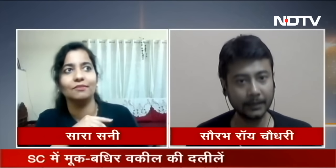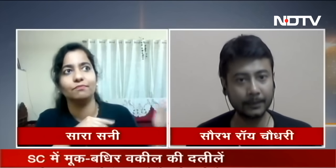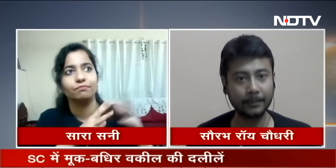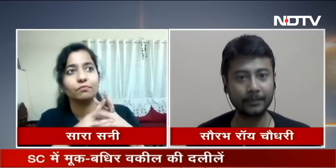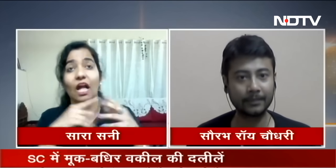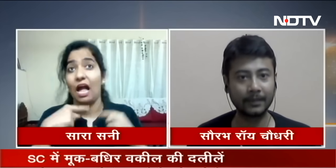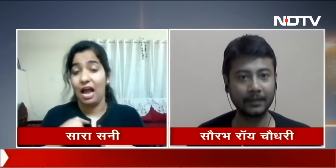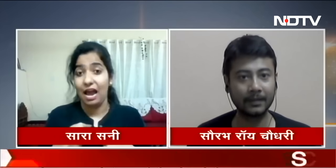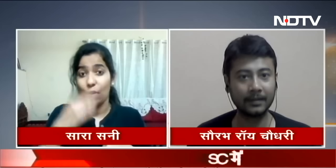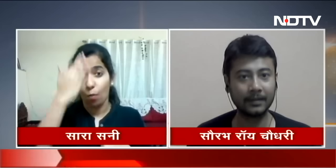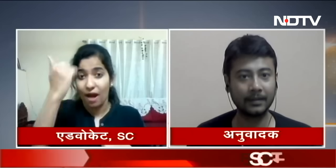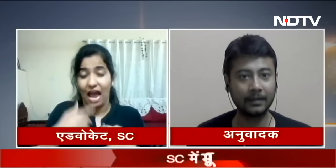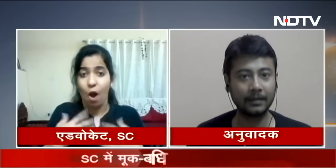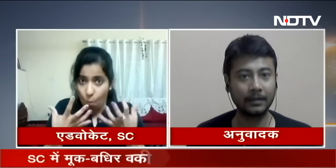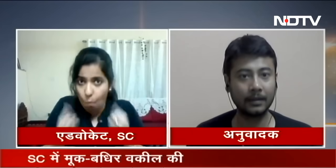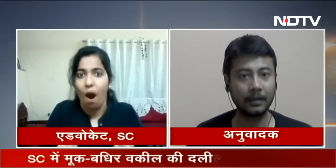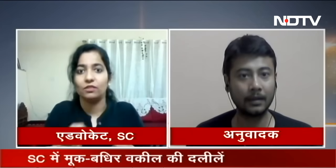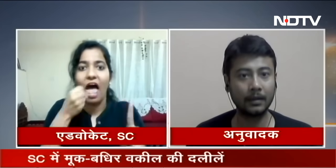करी।